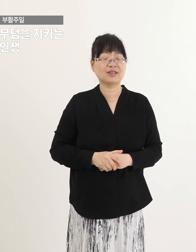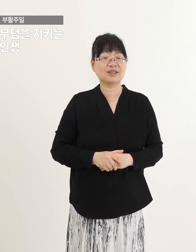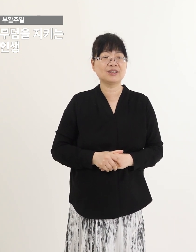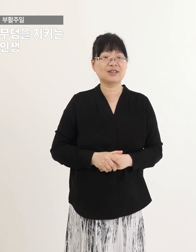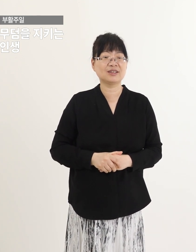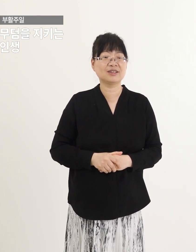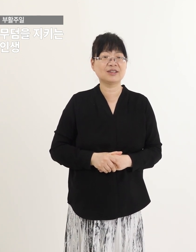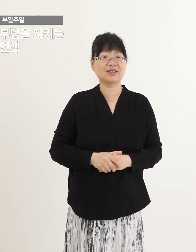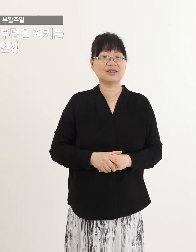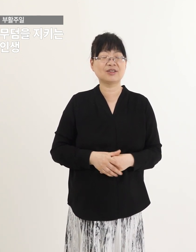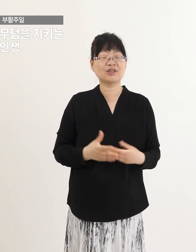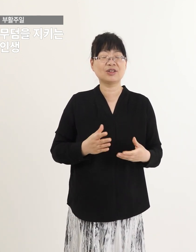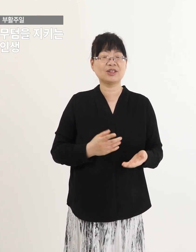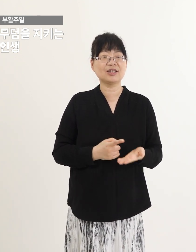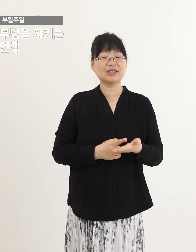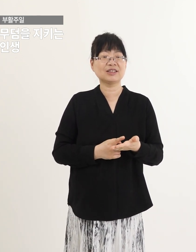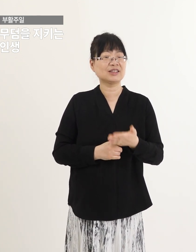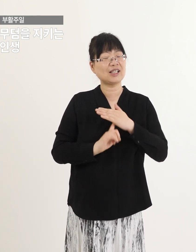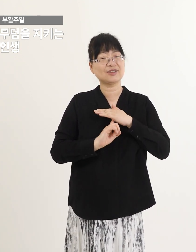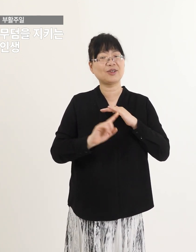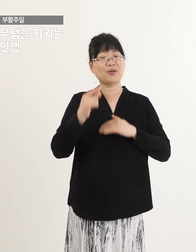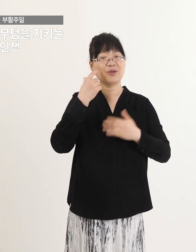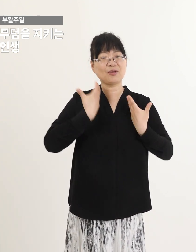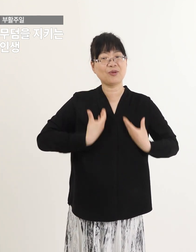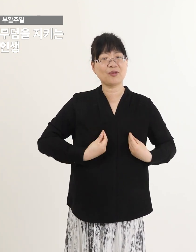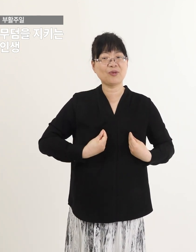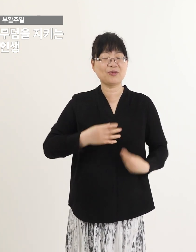절대 좌절할 수가 없어요.